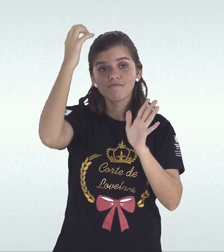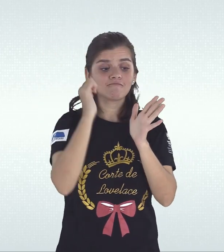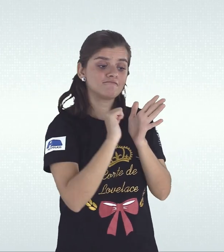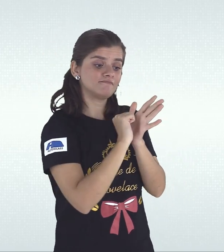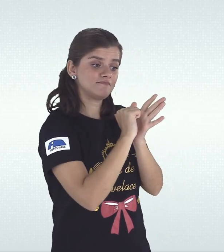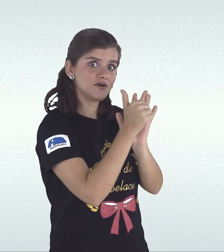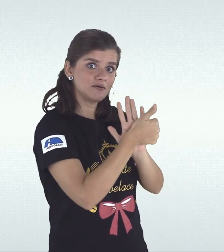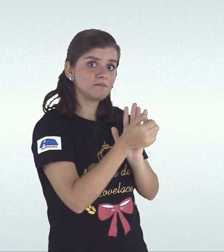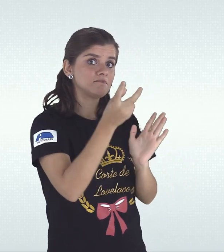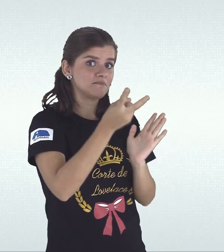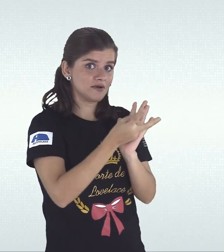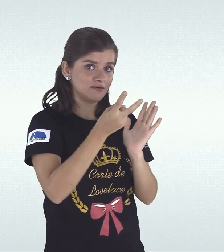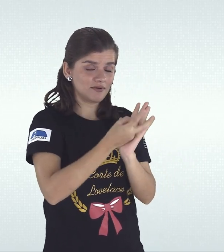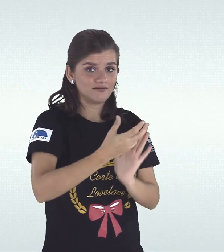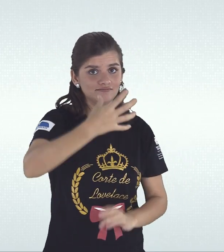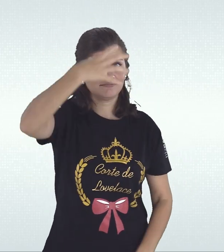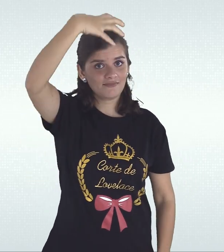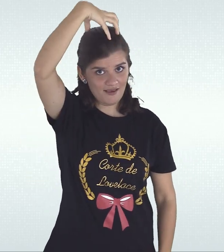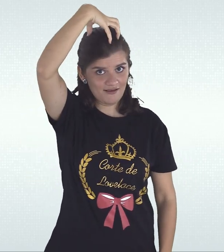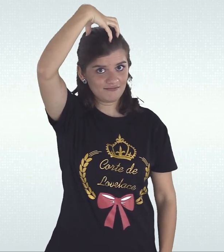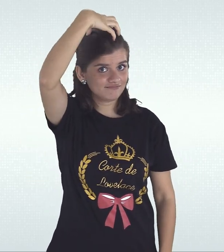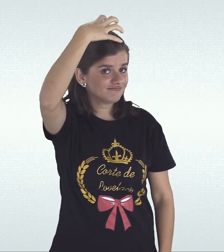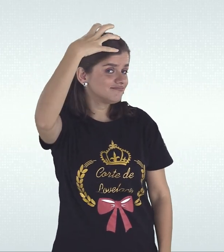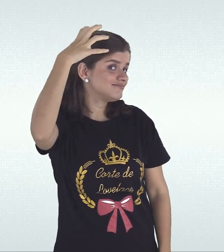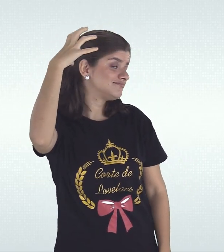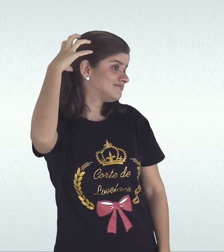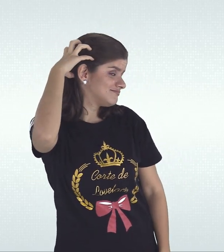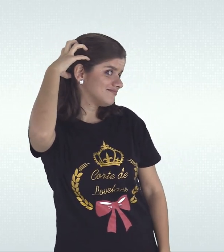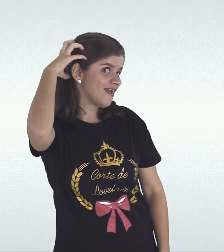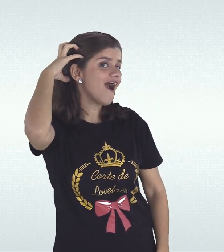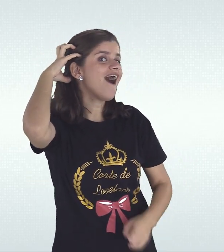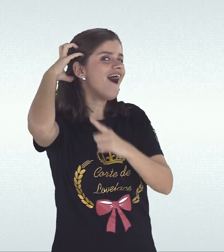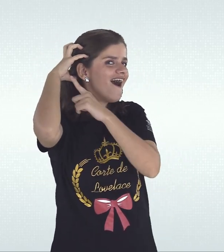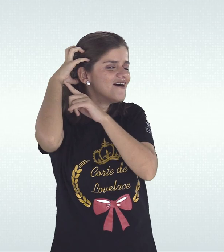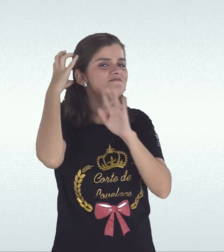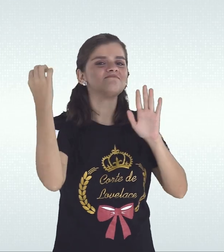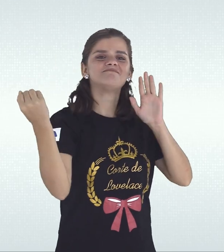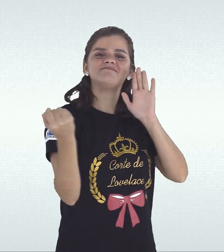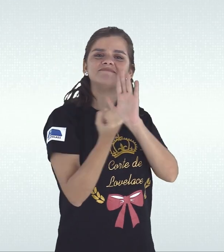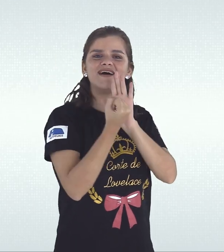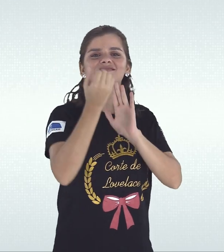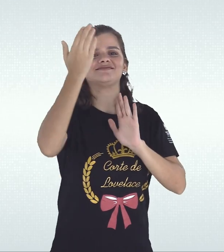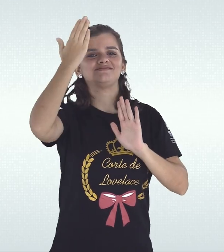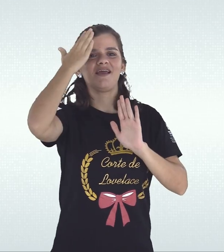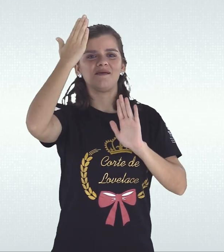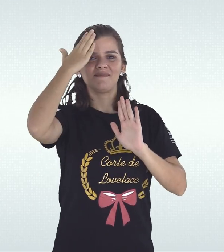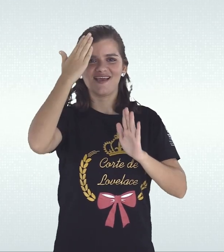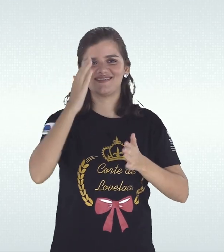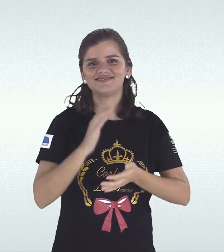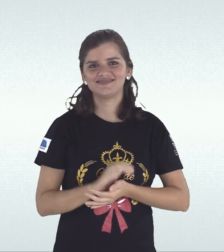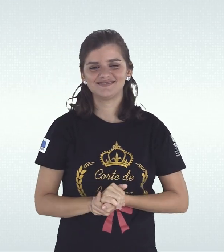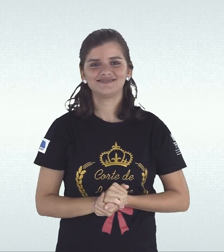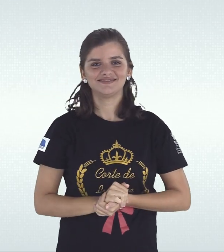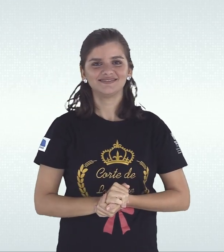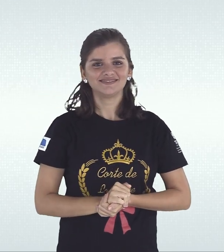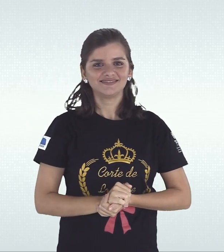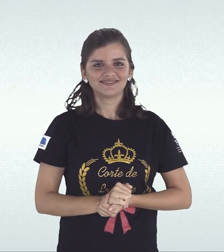configuração de mão do sinal de coroa para o sinal da área de 9 leite catalogando se assim esse sinal para a